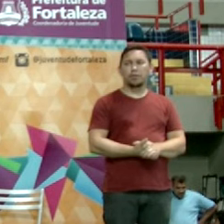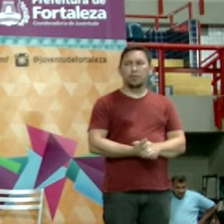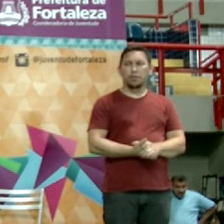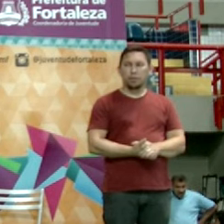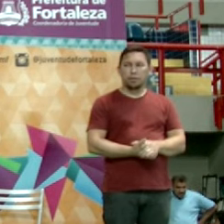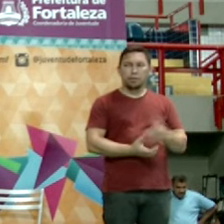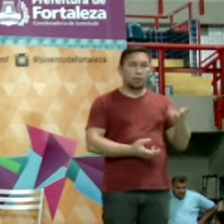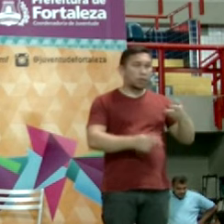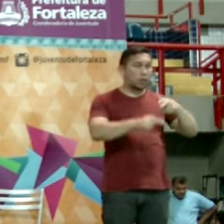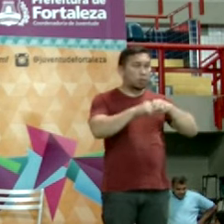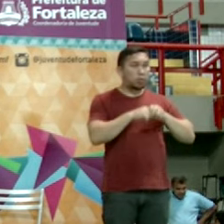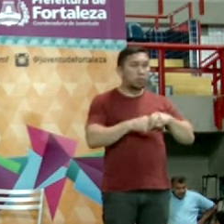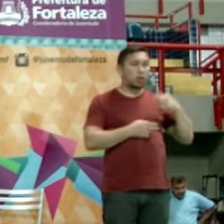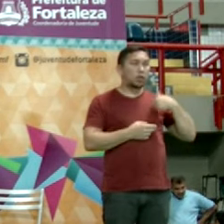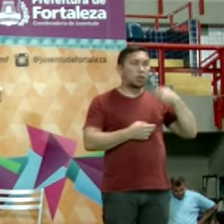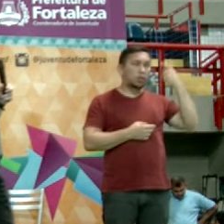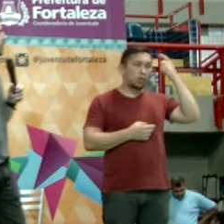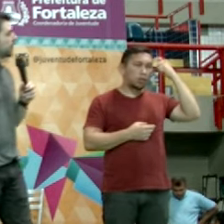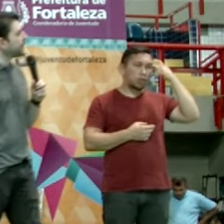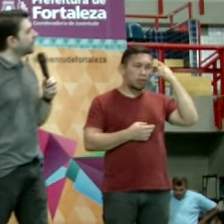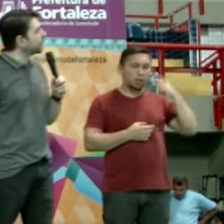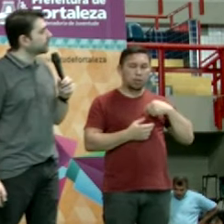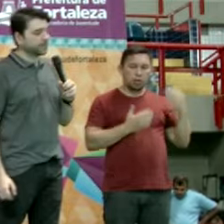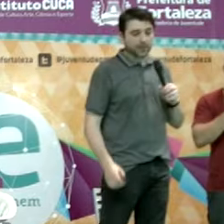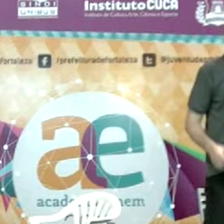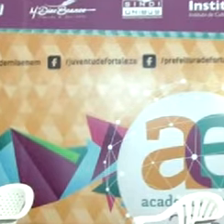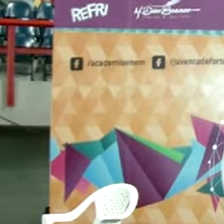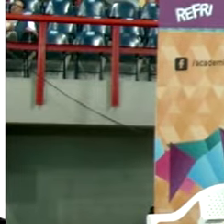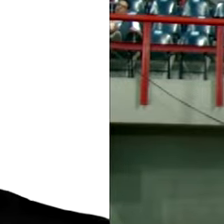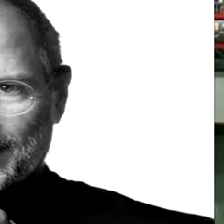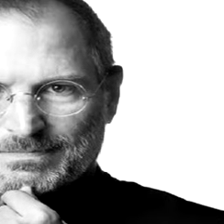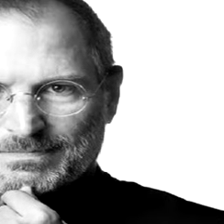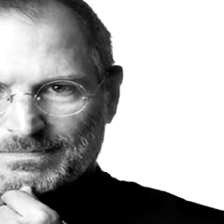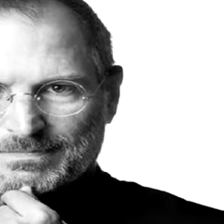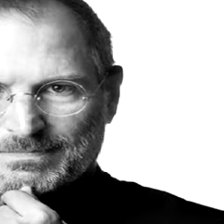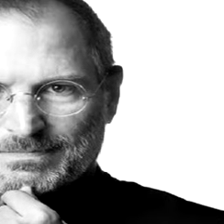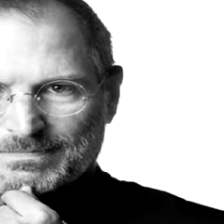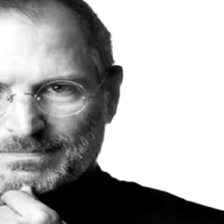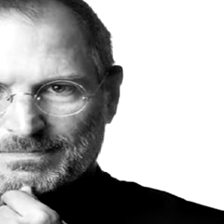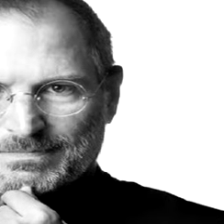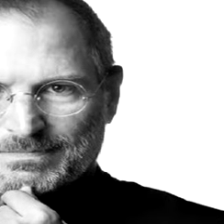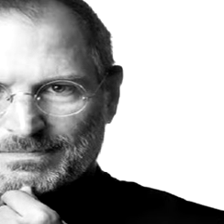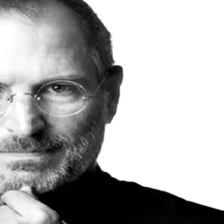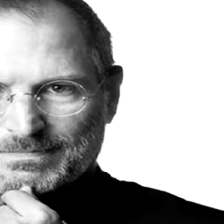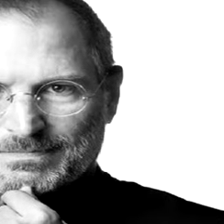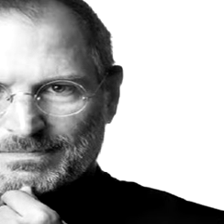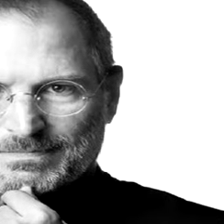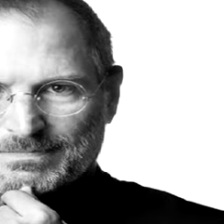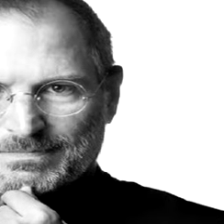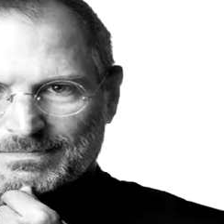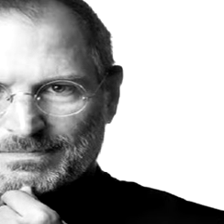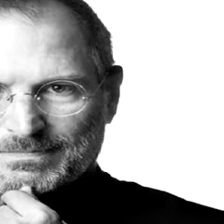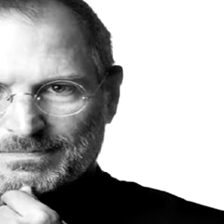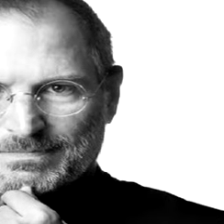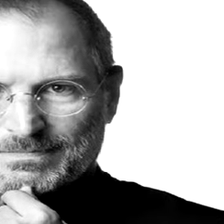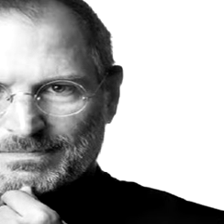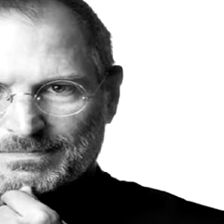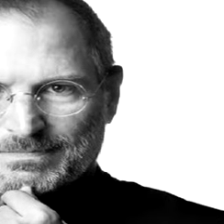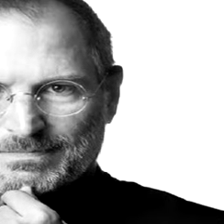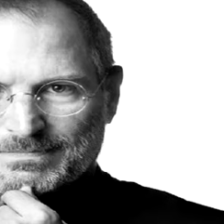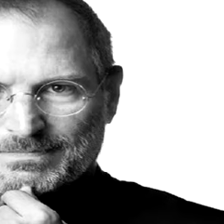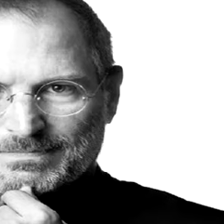Tá? Então esse é o princípio de Pareto. O que é que você tem feito? O Steve Jobs, quem conhece o Jobs